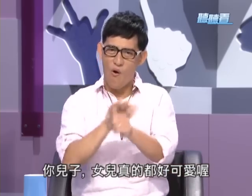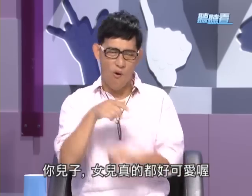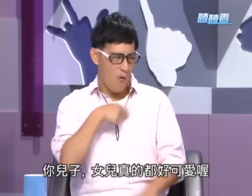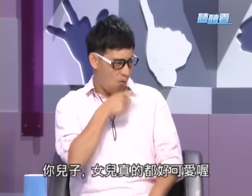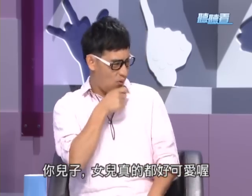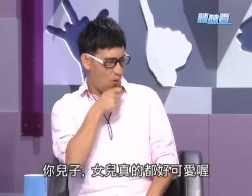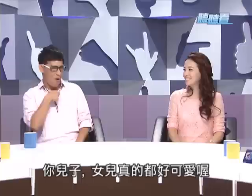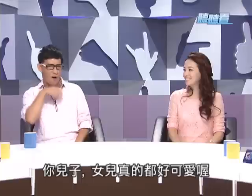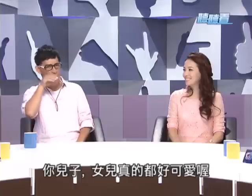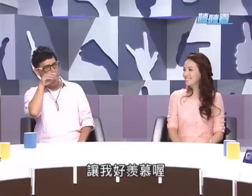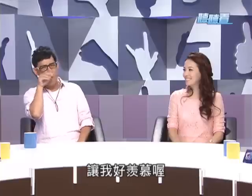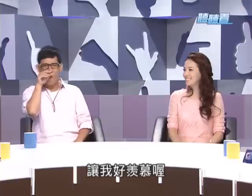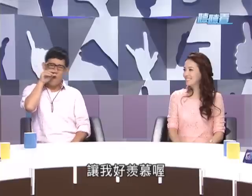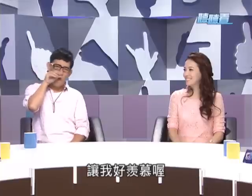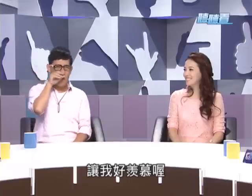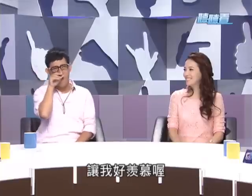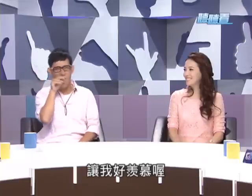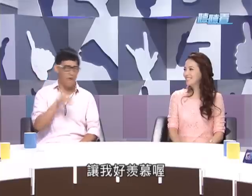可爱啊，让我好羡慕哦。